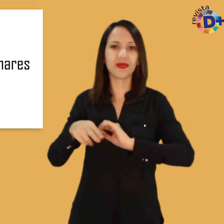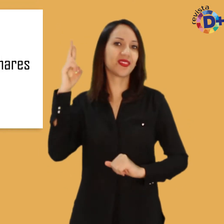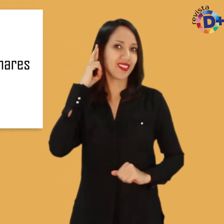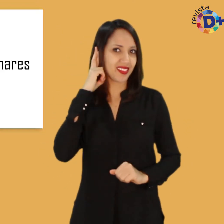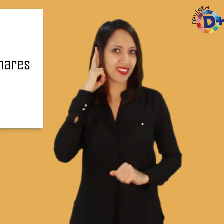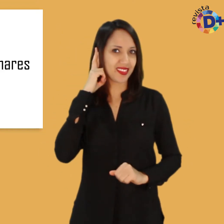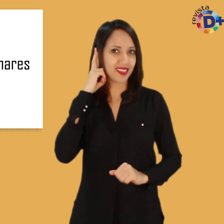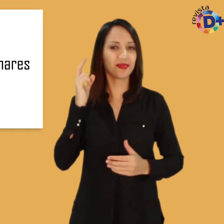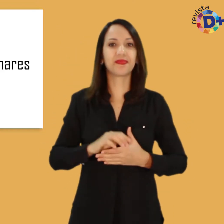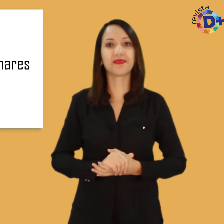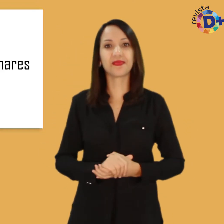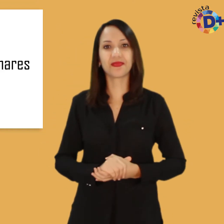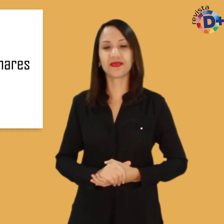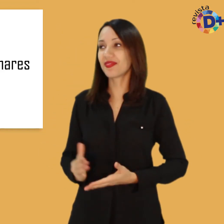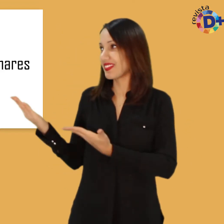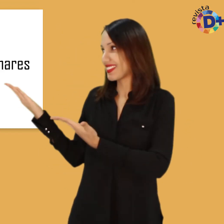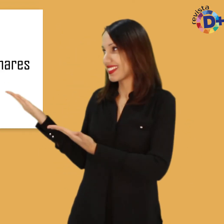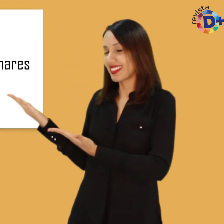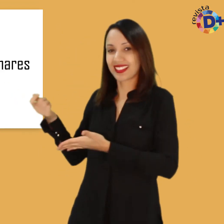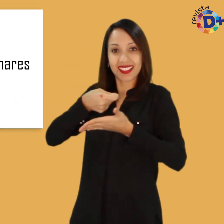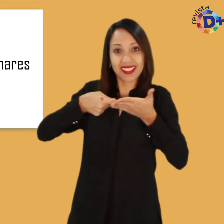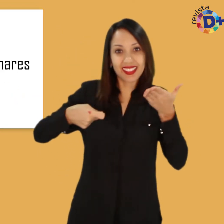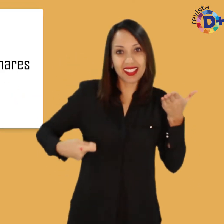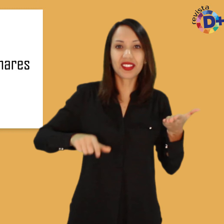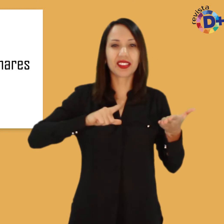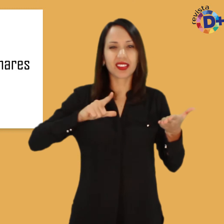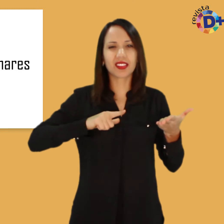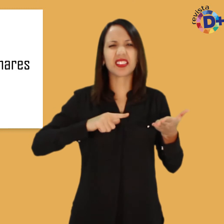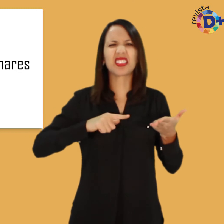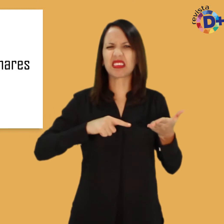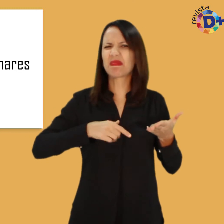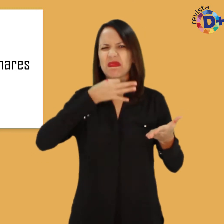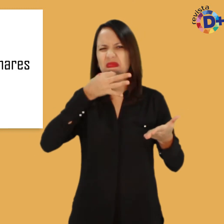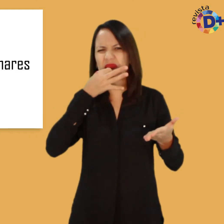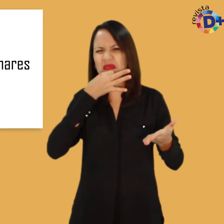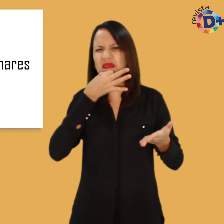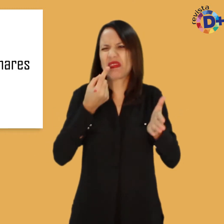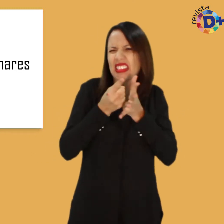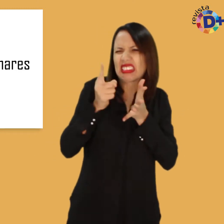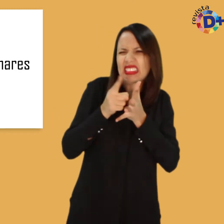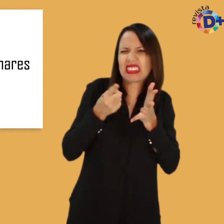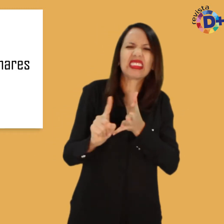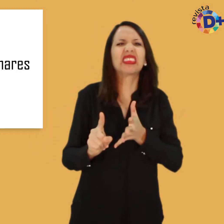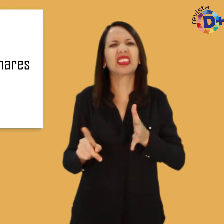Luiz Berrares é um dos autores que criticam o uso de expressões como deficiente auditivo, por remeter à